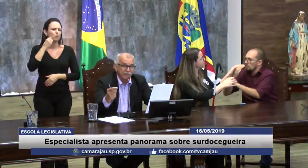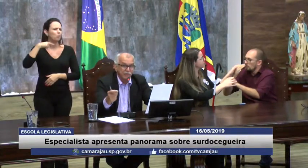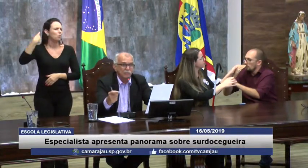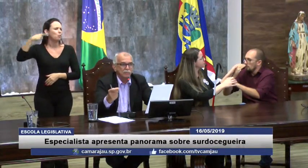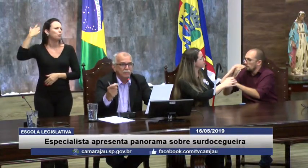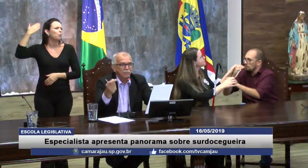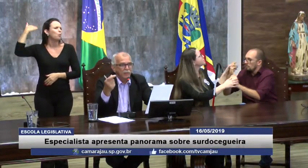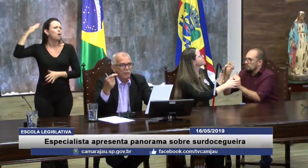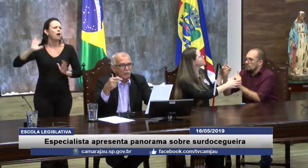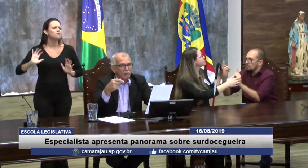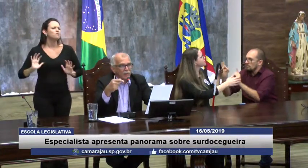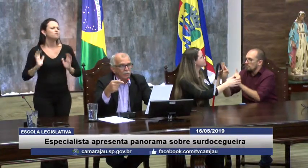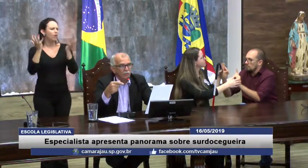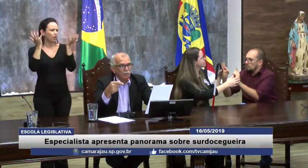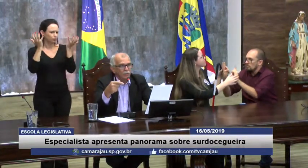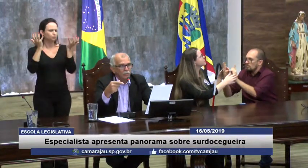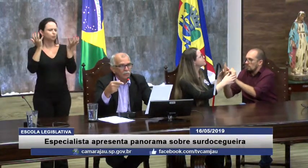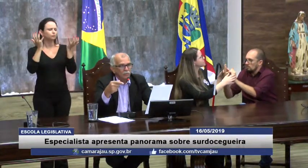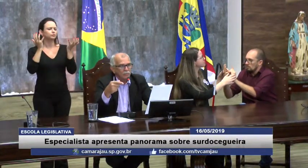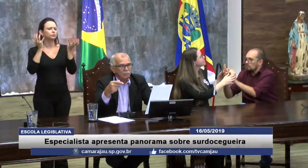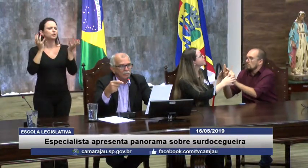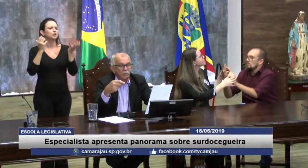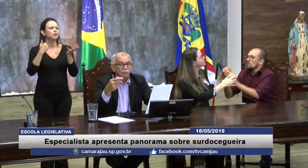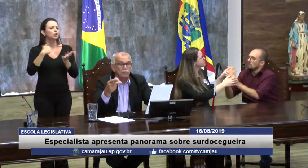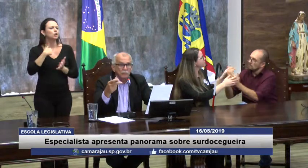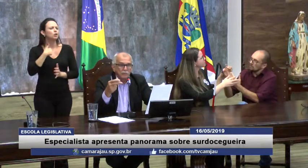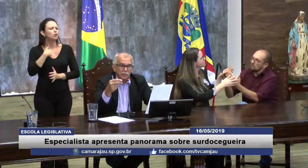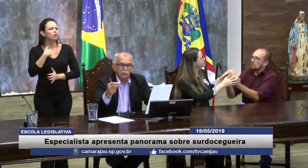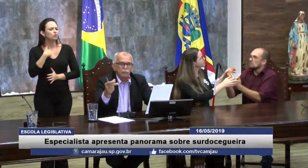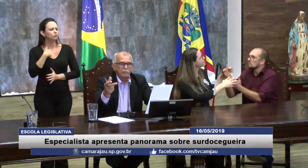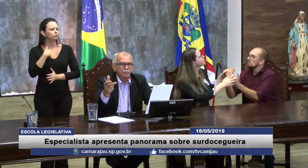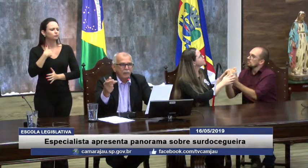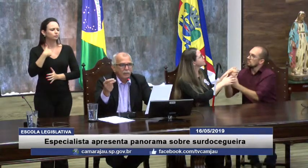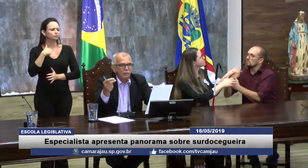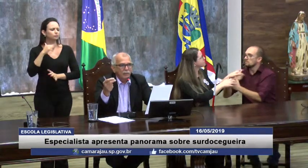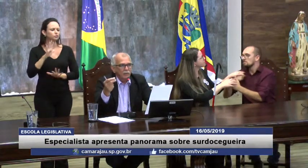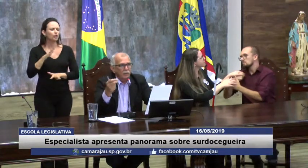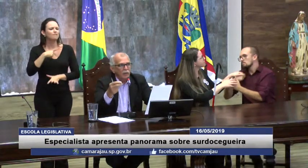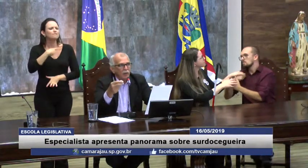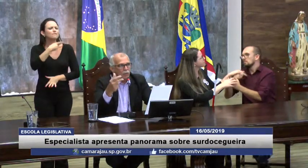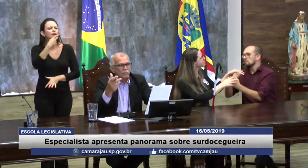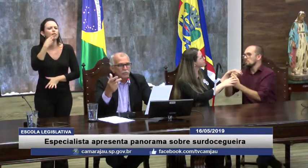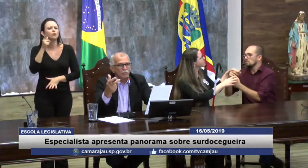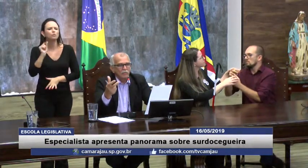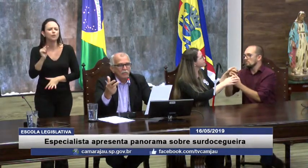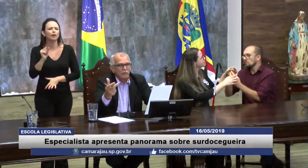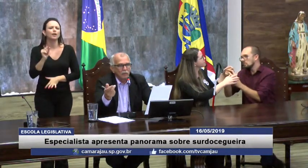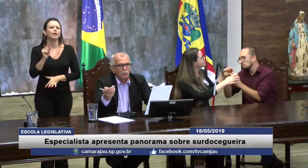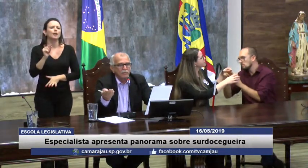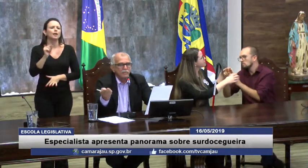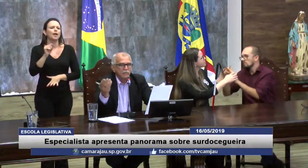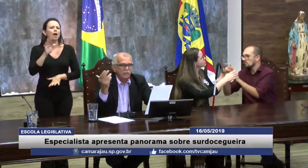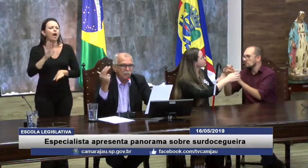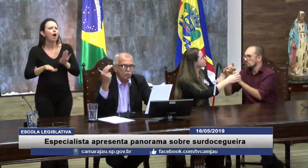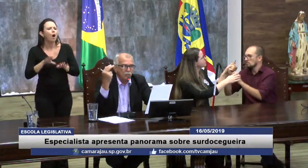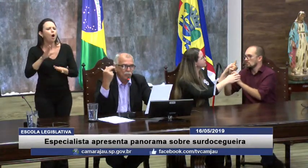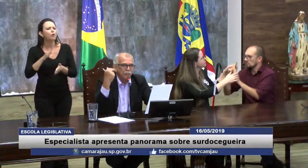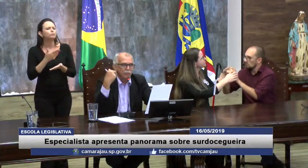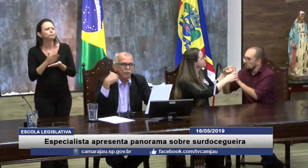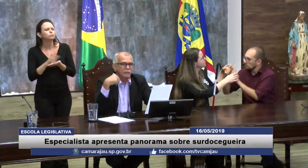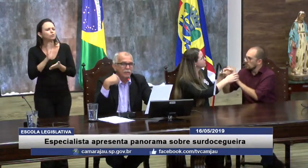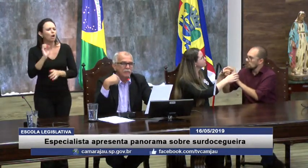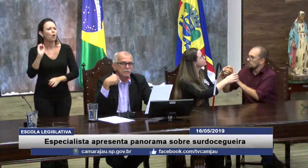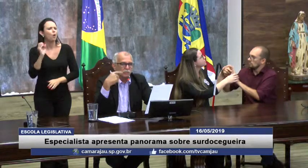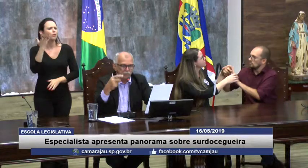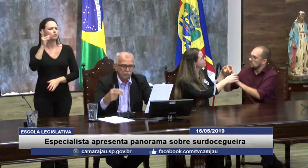outros eventos, eu tenho dito de que algumas coisas que aconteceram algum